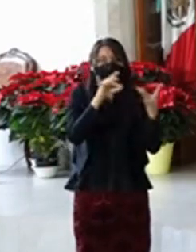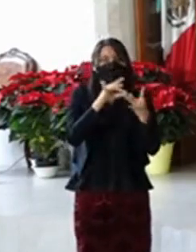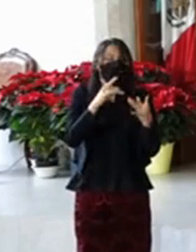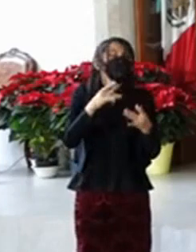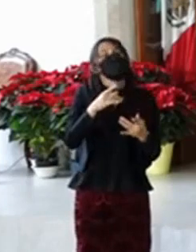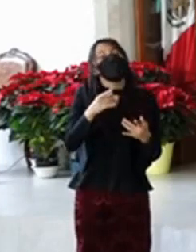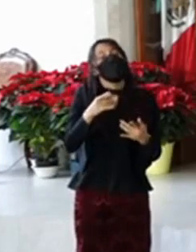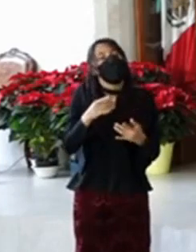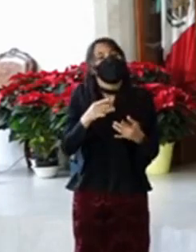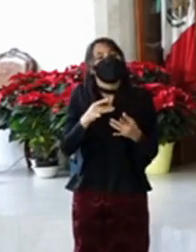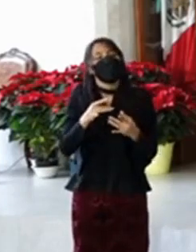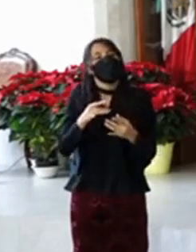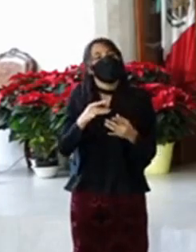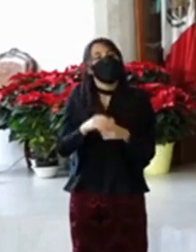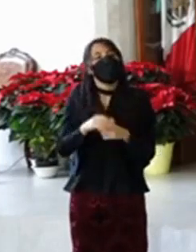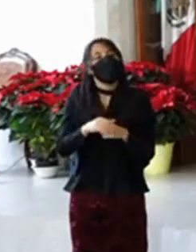estaba,